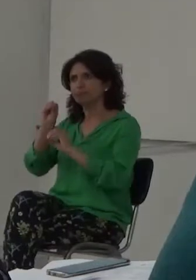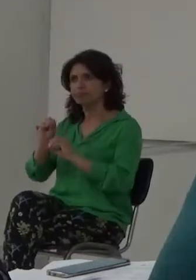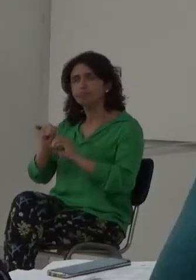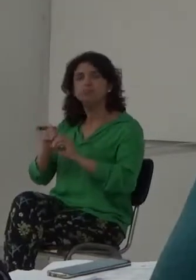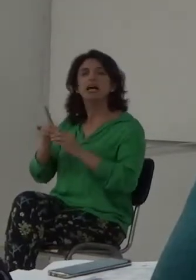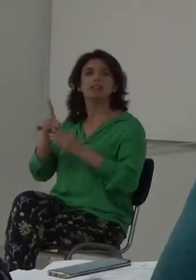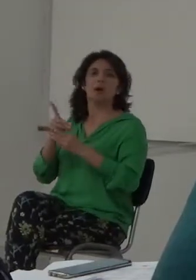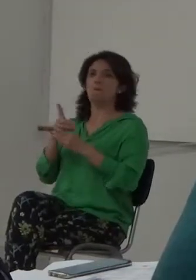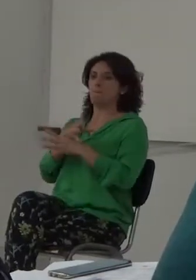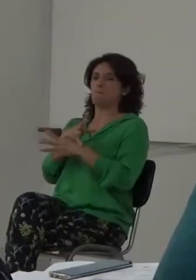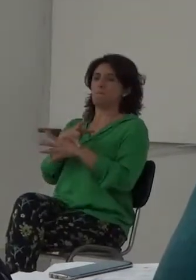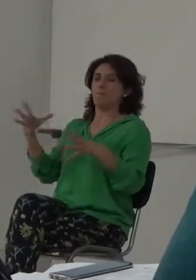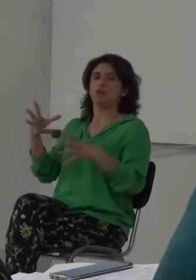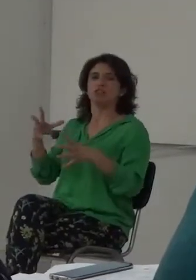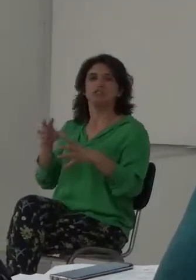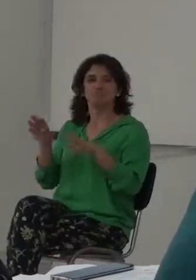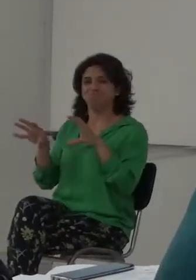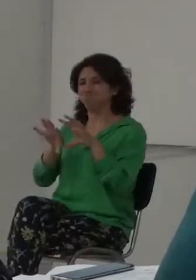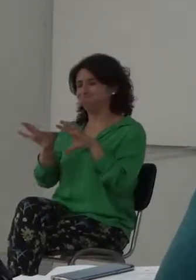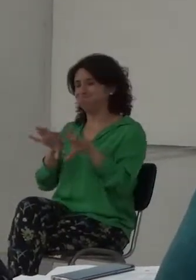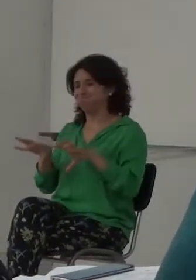recursos lingüísticos es muy rica.